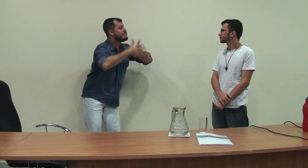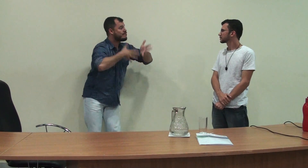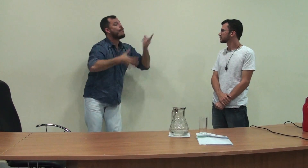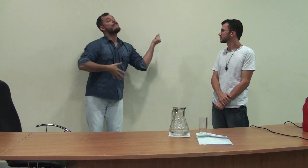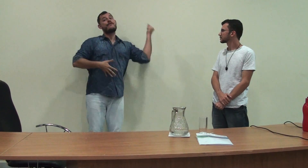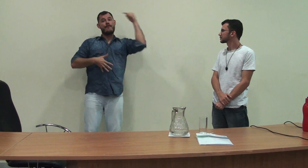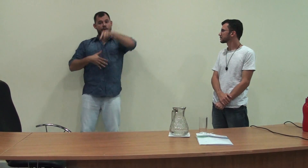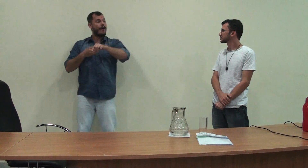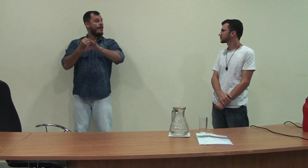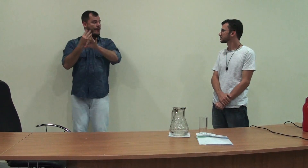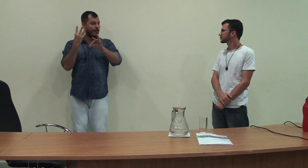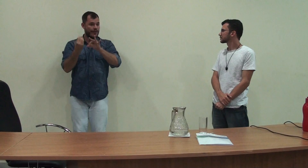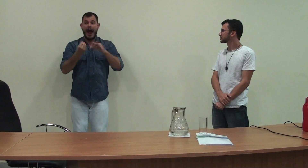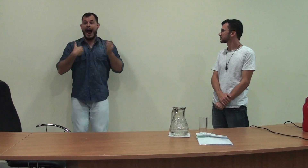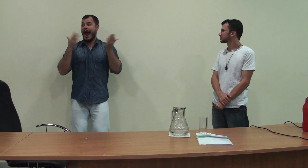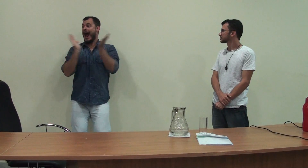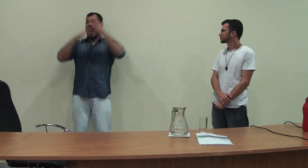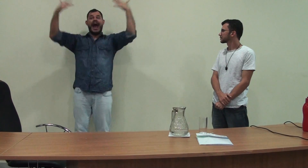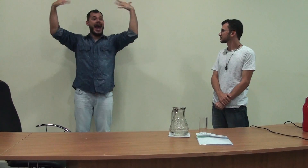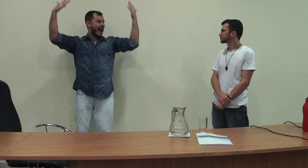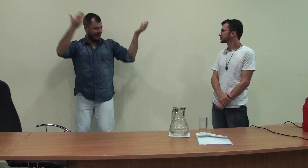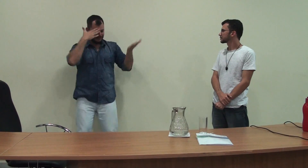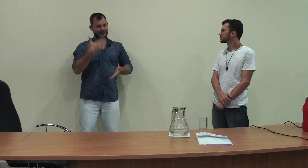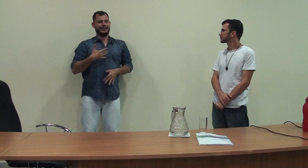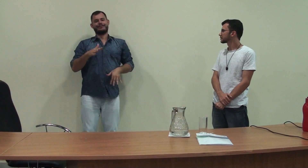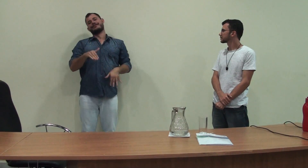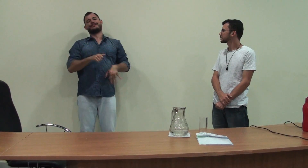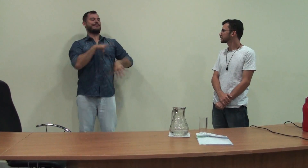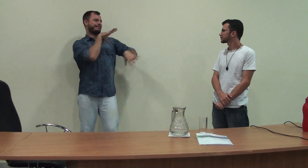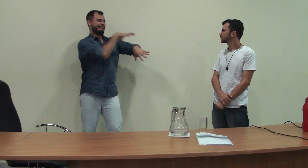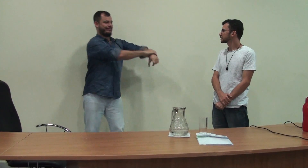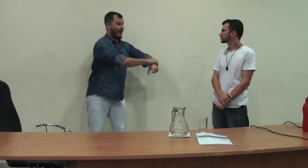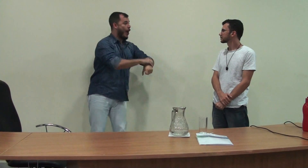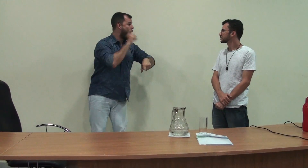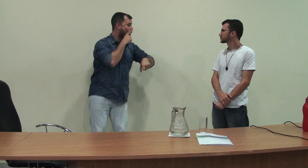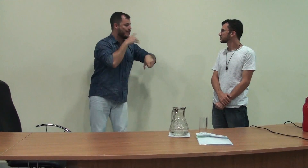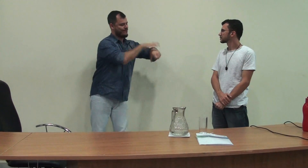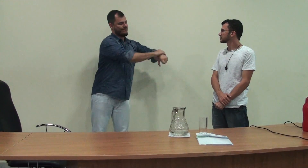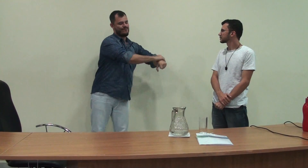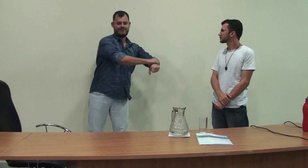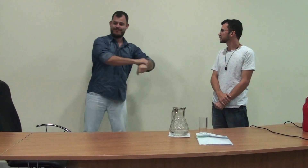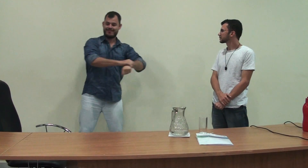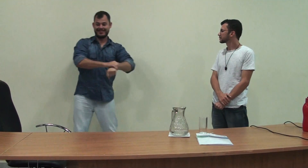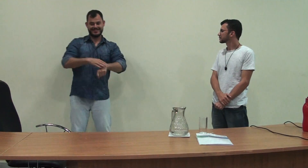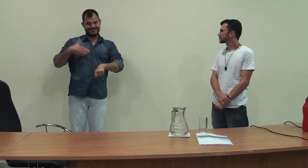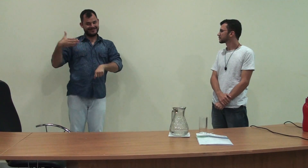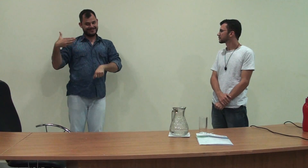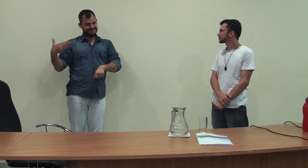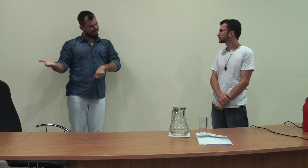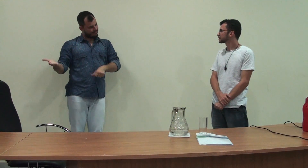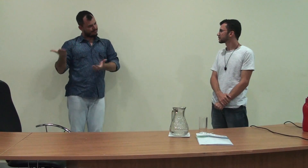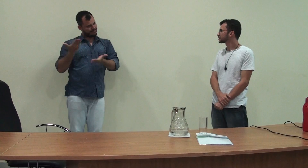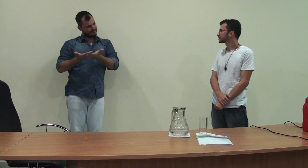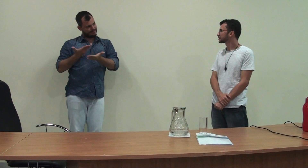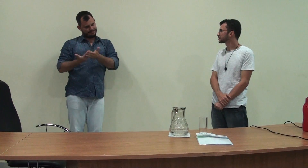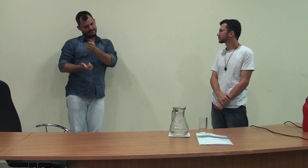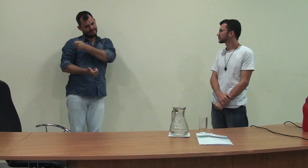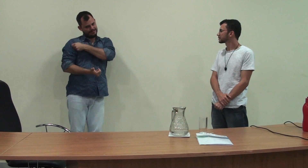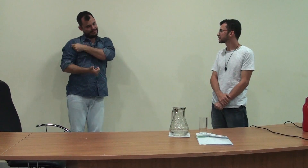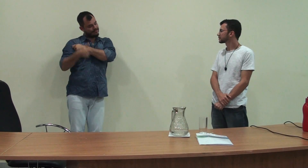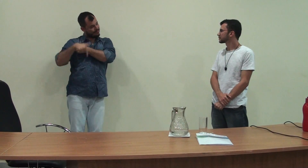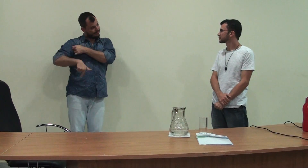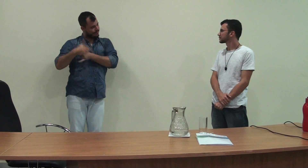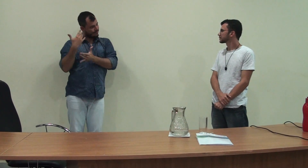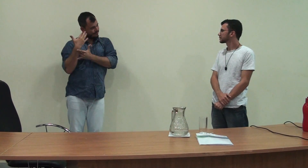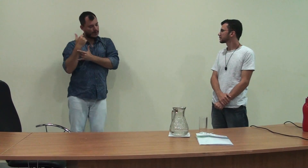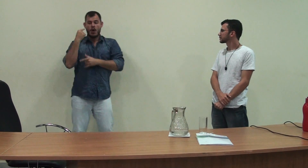e ela é professora de matemática, ela participou do simpósio. Eu apresentei essa aluna da matemática para